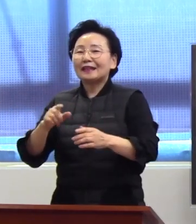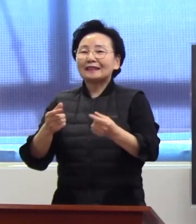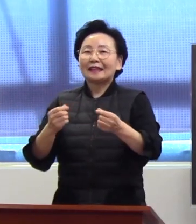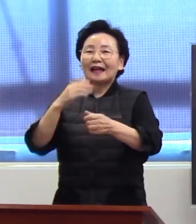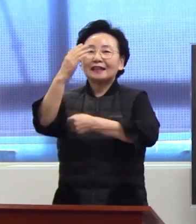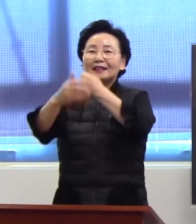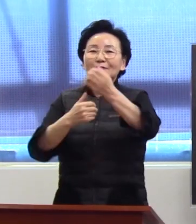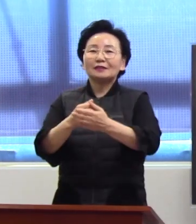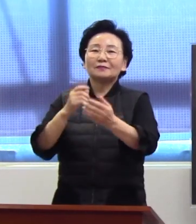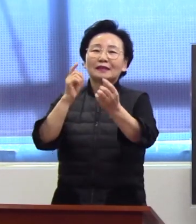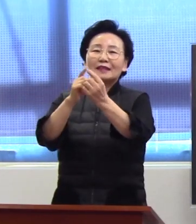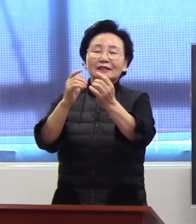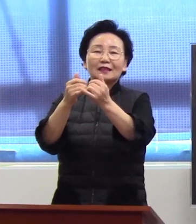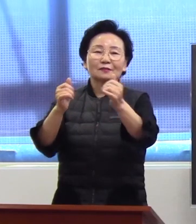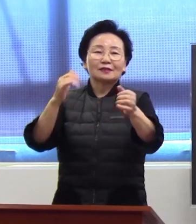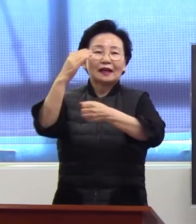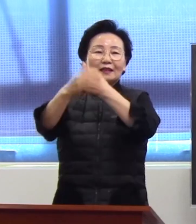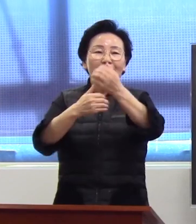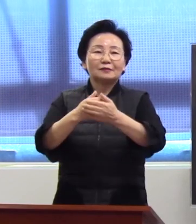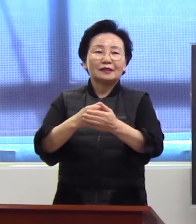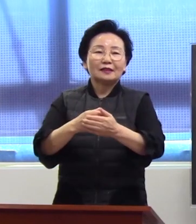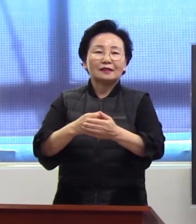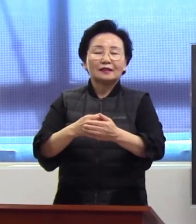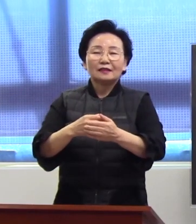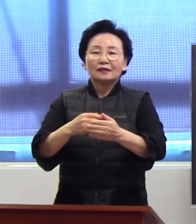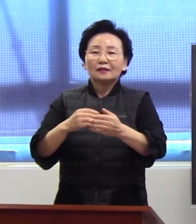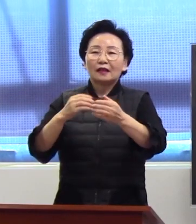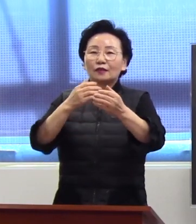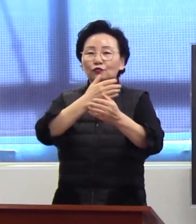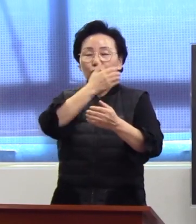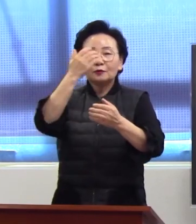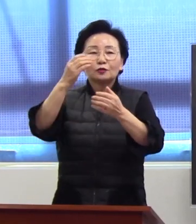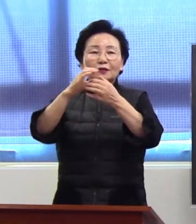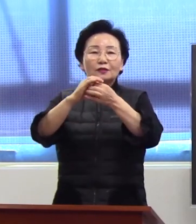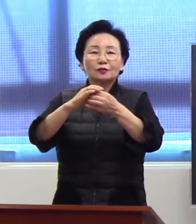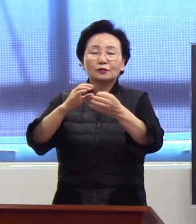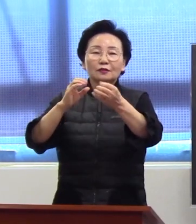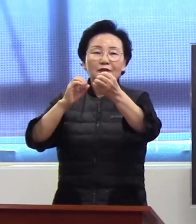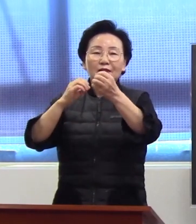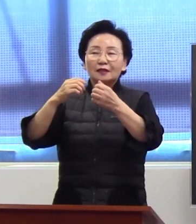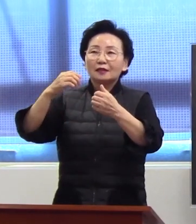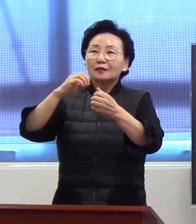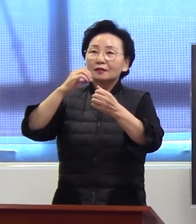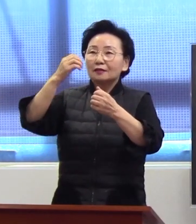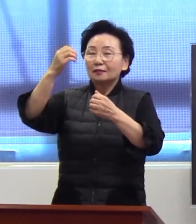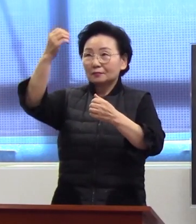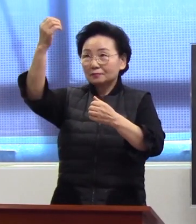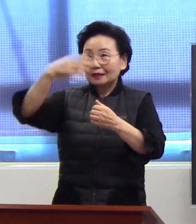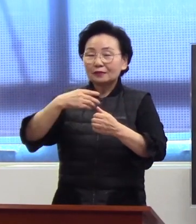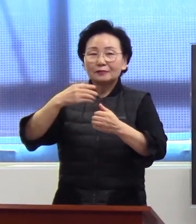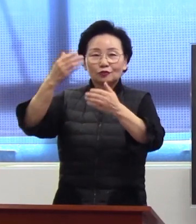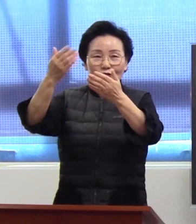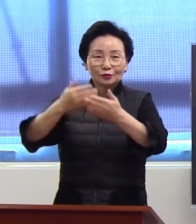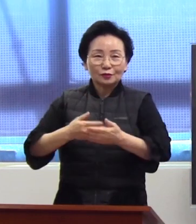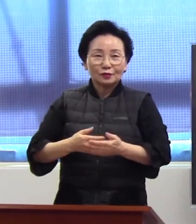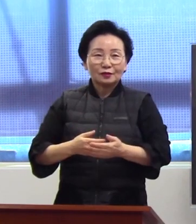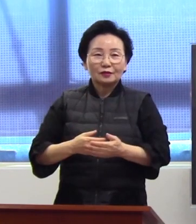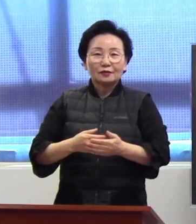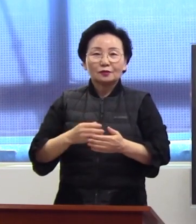같이 하나님을 만난 사람들은 하나님이 꿈을 통해서도 말씀해 주시고